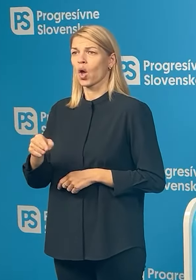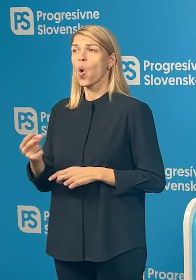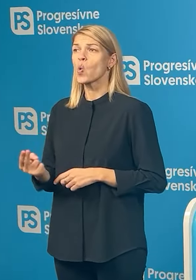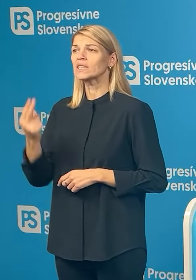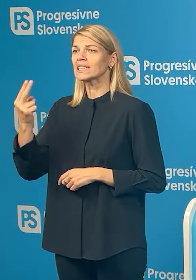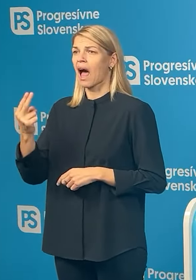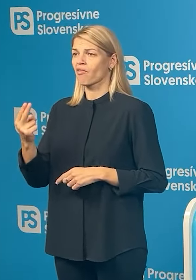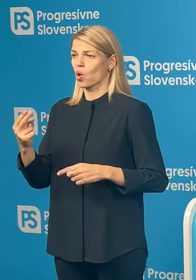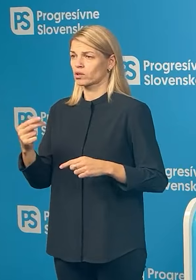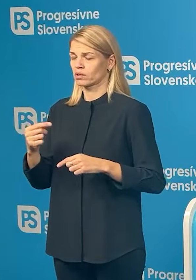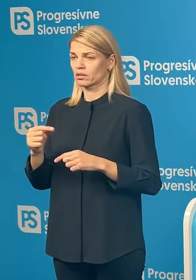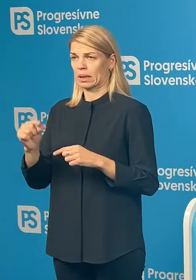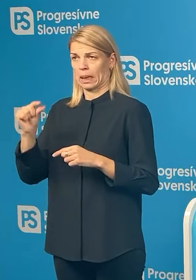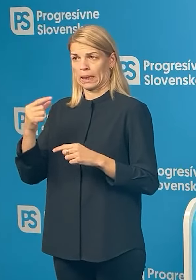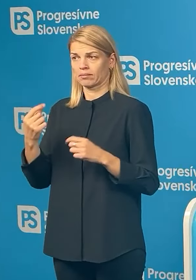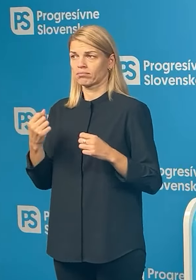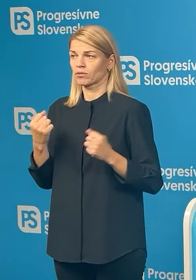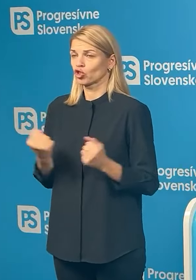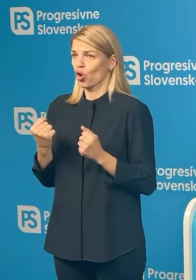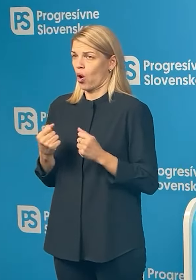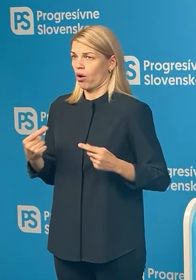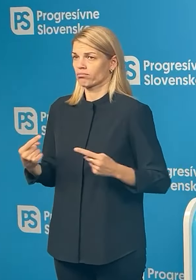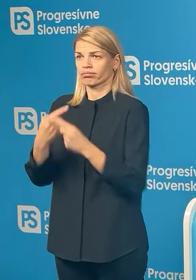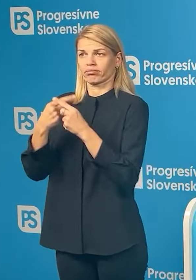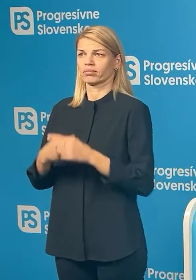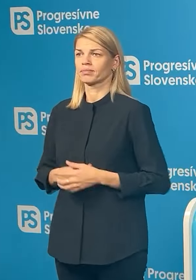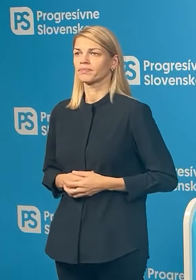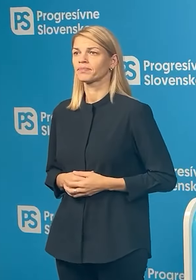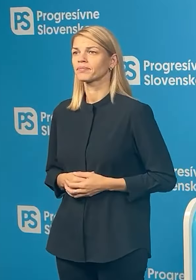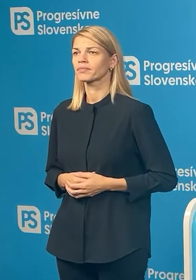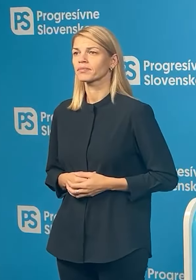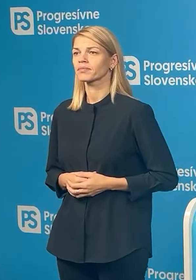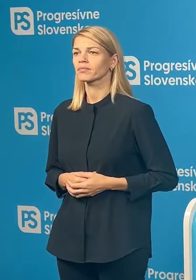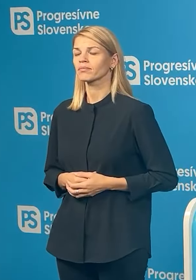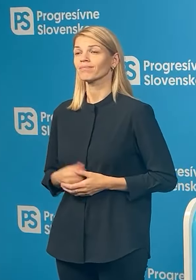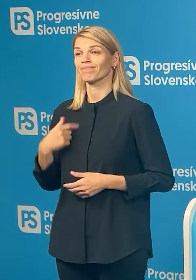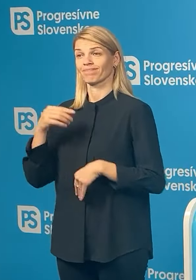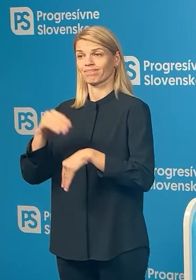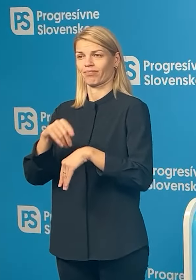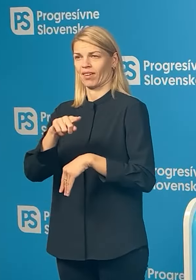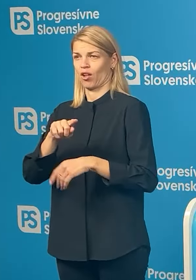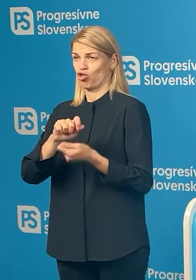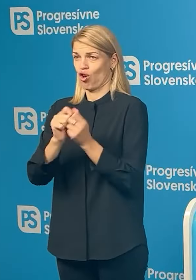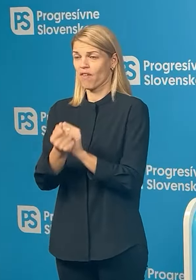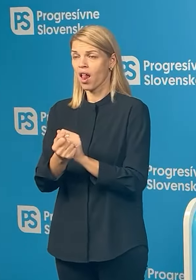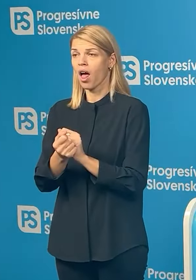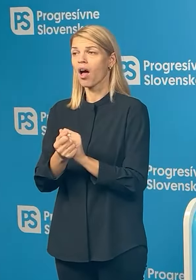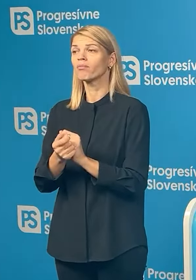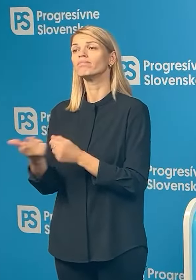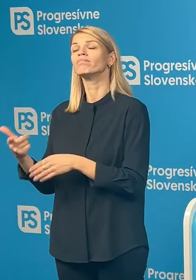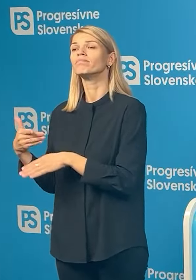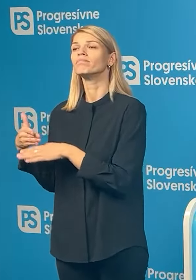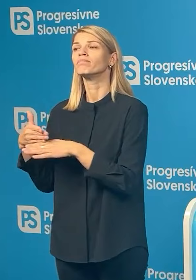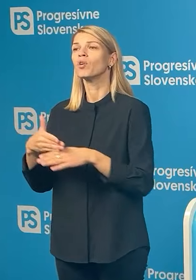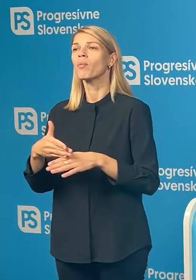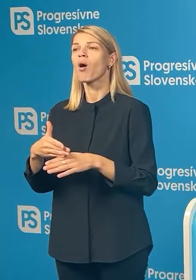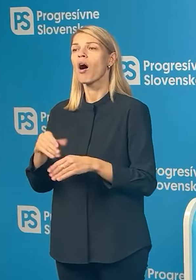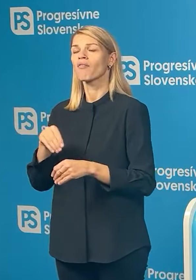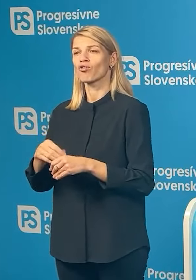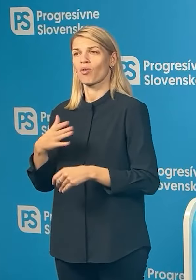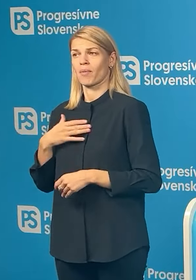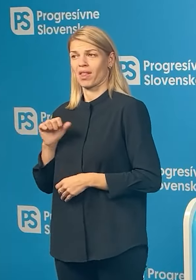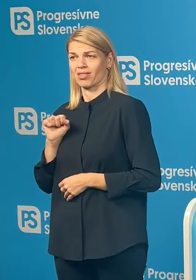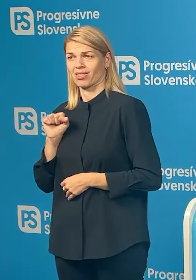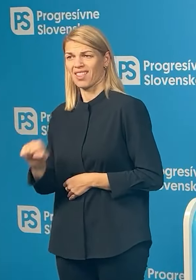ústavnosti. Len pripomeniem, že k tejto novele výrazne dopomohol aj tlak mojej kolegyne